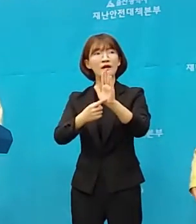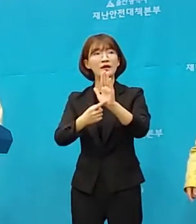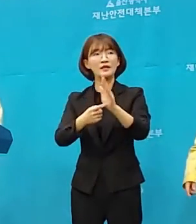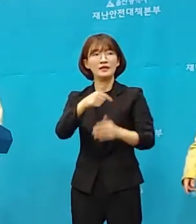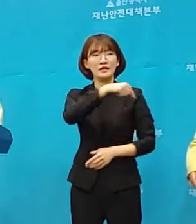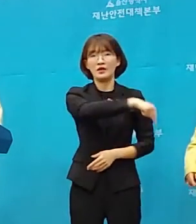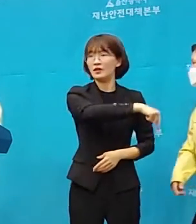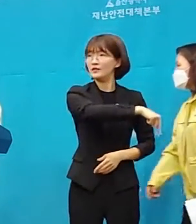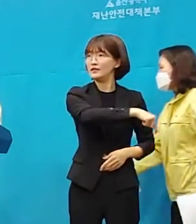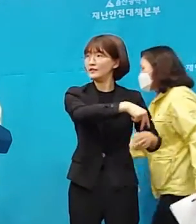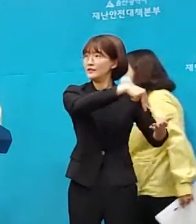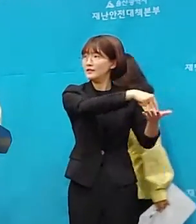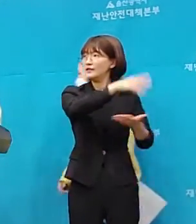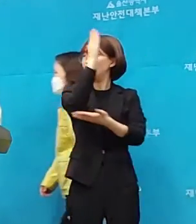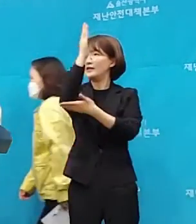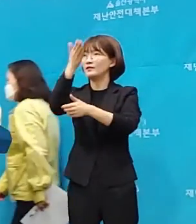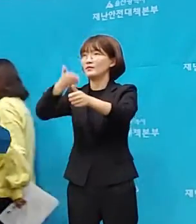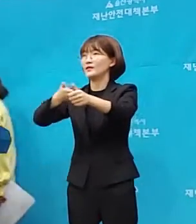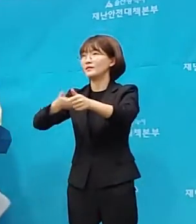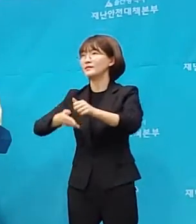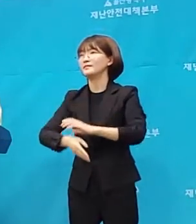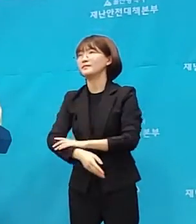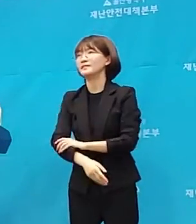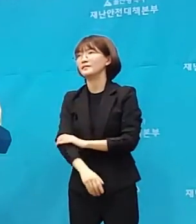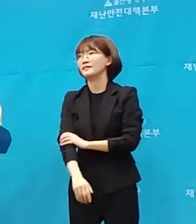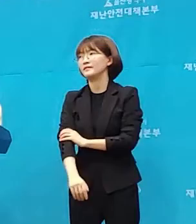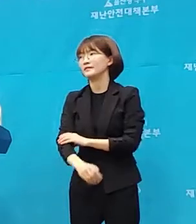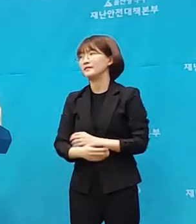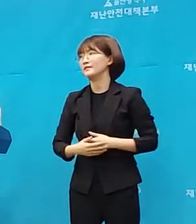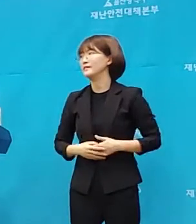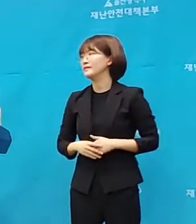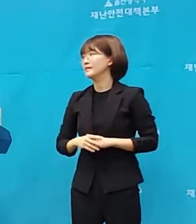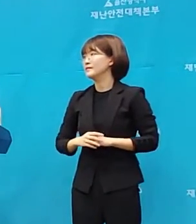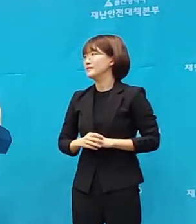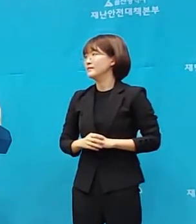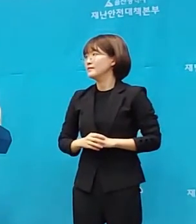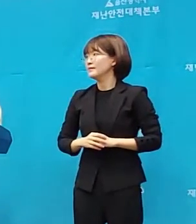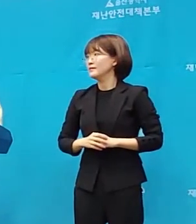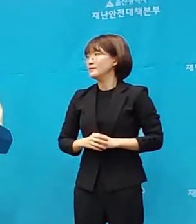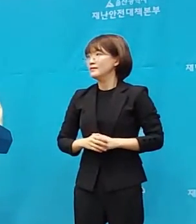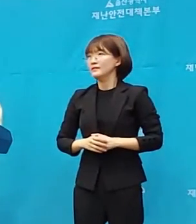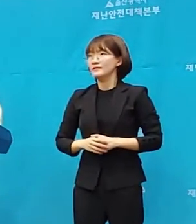좌측으로 좀 옮겨 주시기 바랍니다. 예, 이쪽으로.